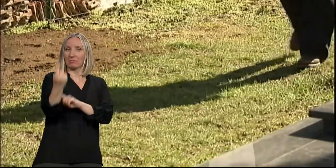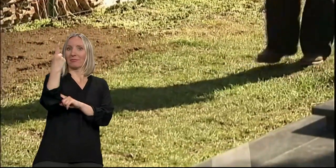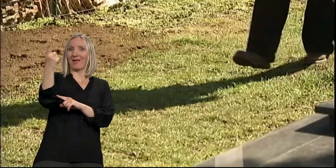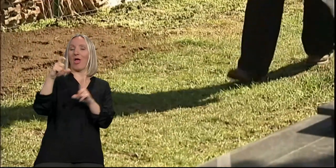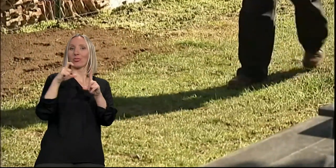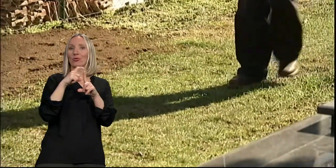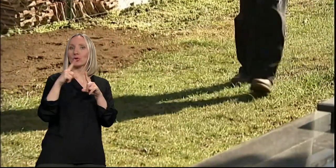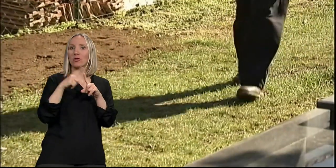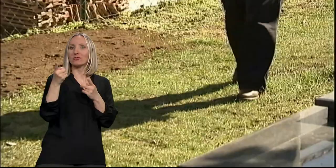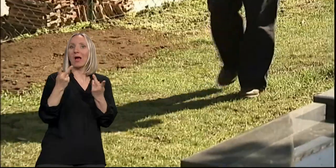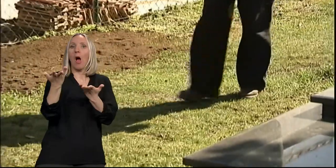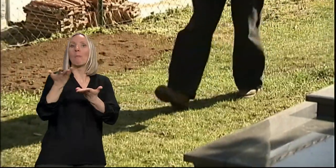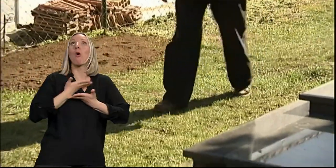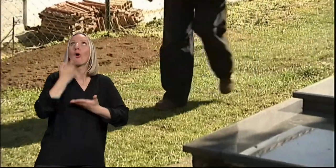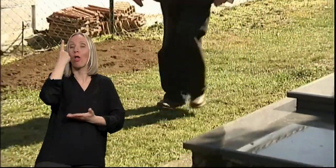Duško.